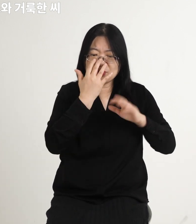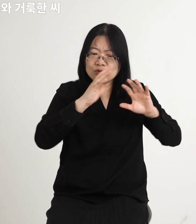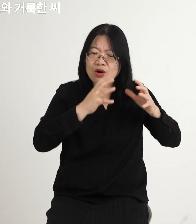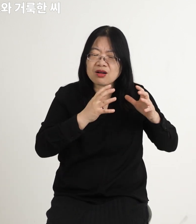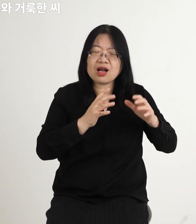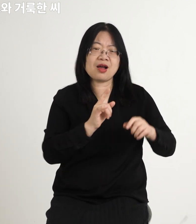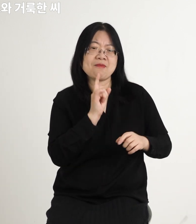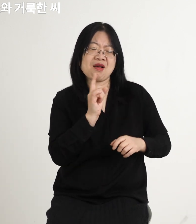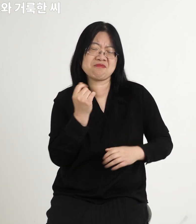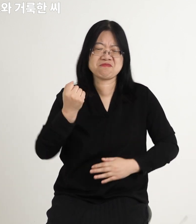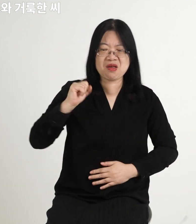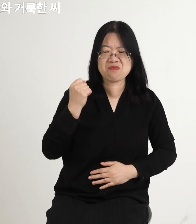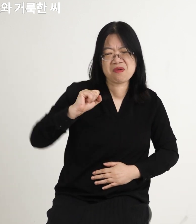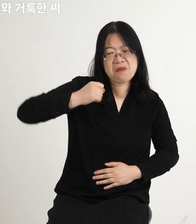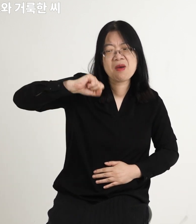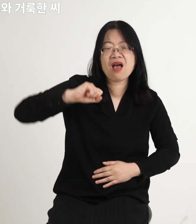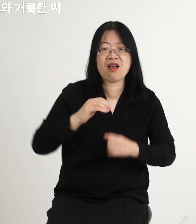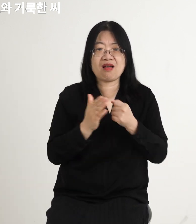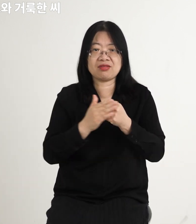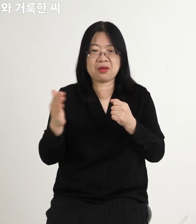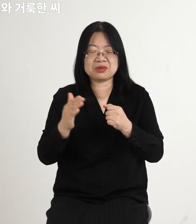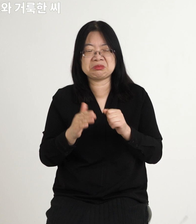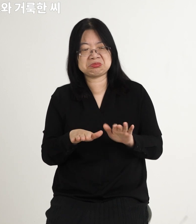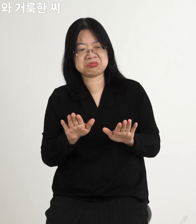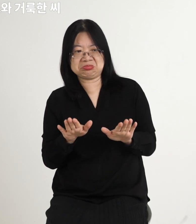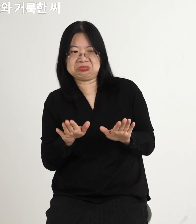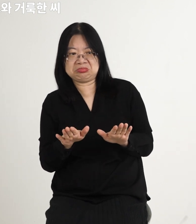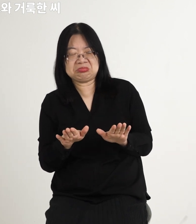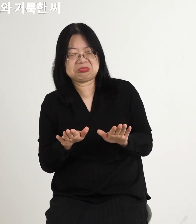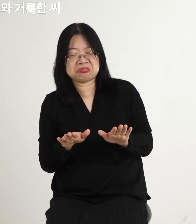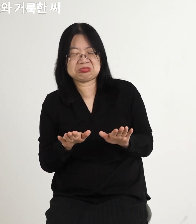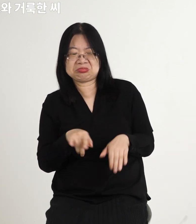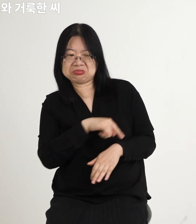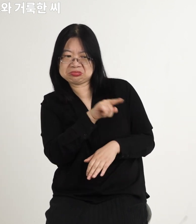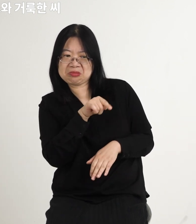말을 잘 안 들어요. 그래서 이참에